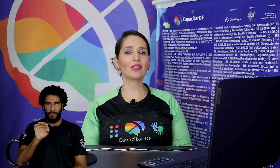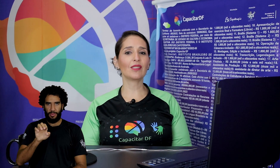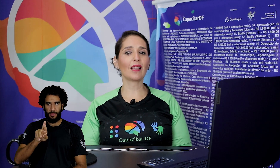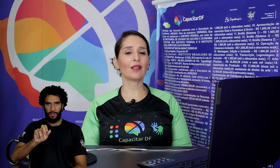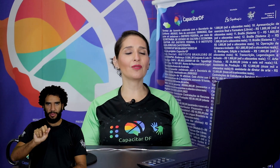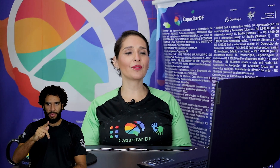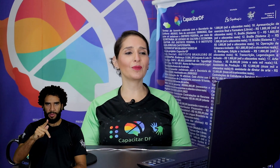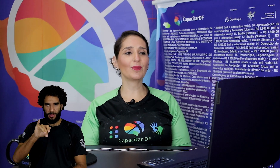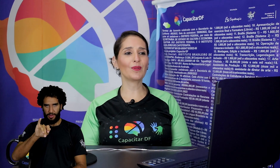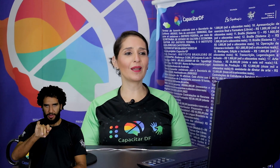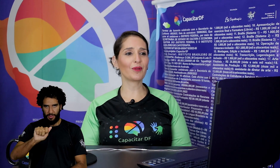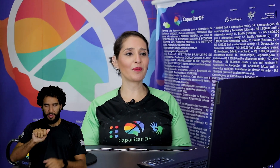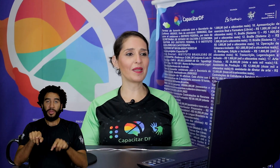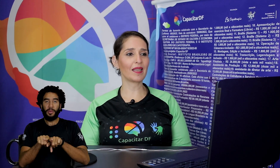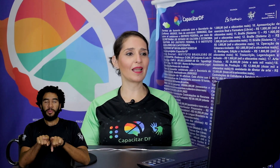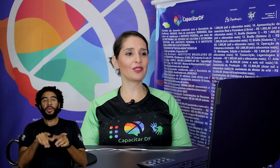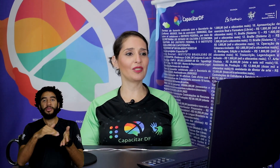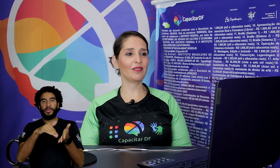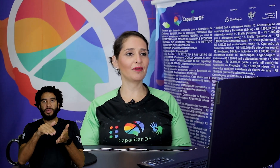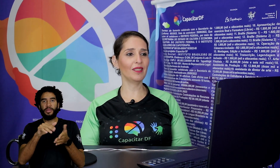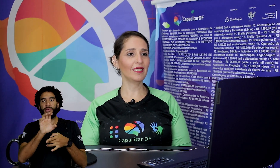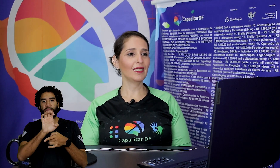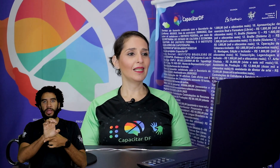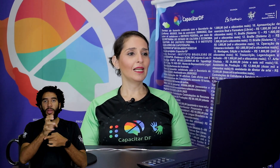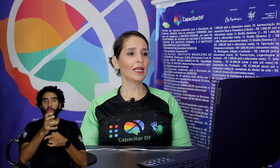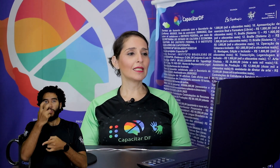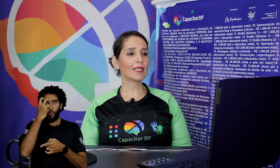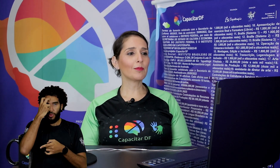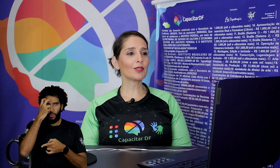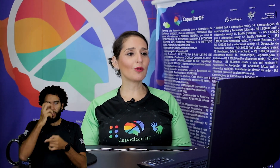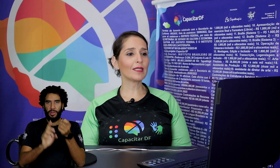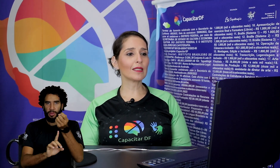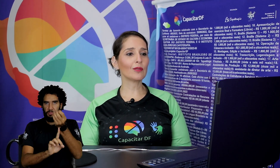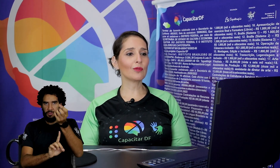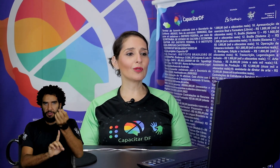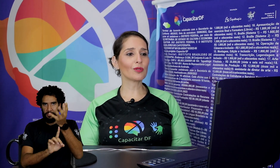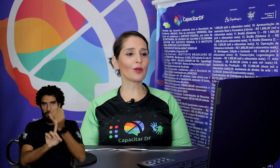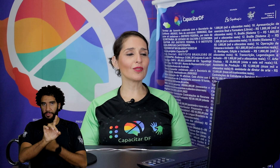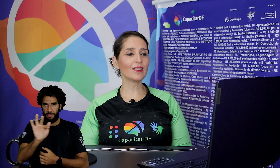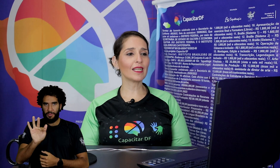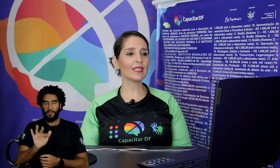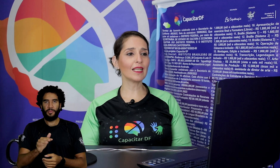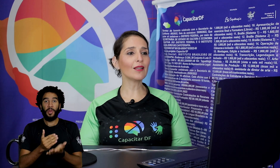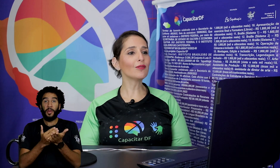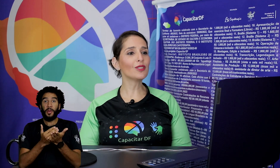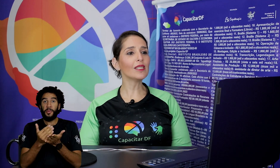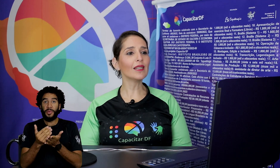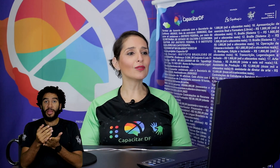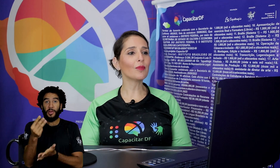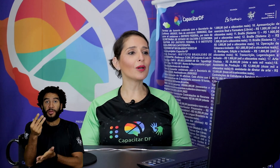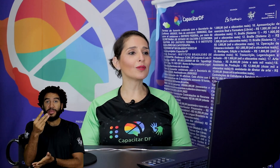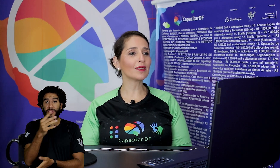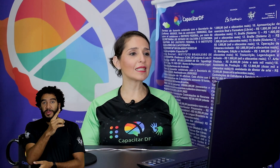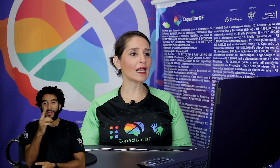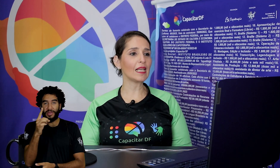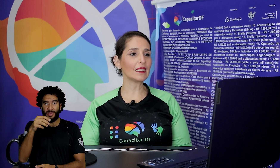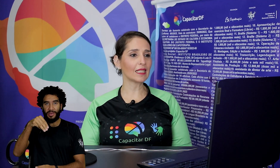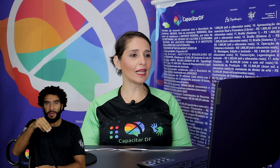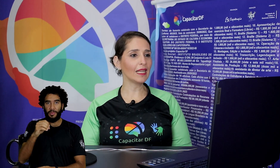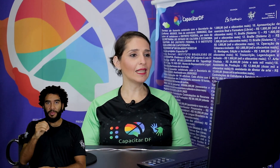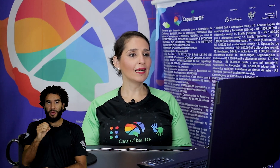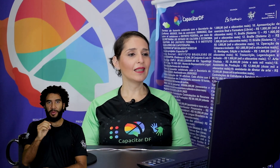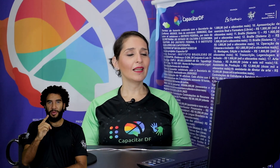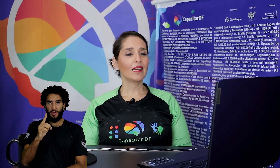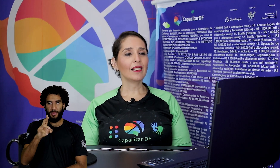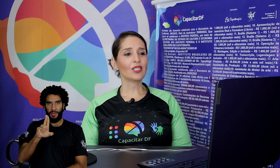Secretaria de Estado de Cultura e Economia Criativa. E estamos começando hoje o nosso terceiro dia do módulo 6,